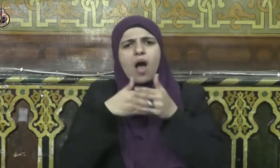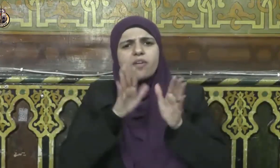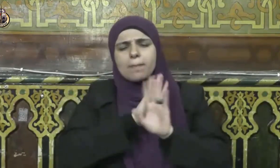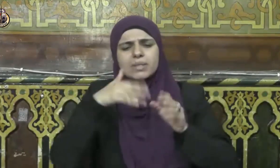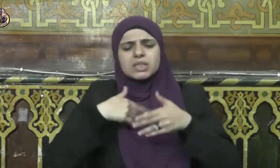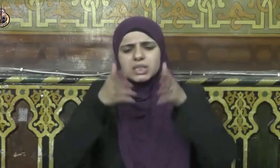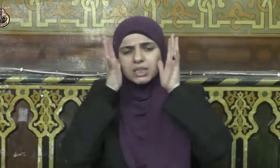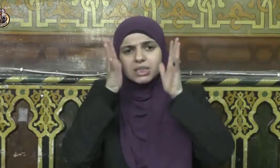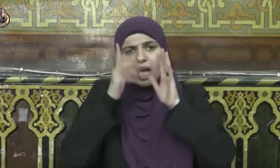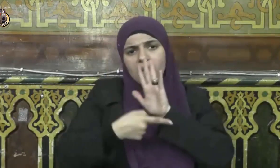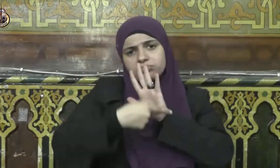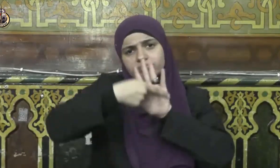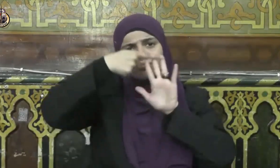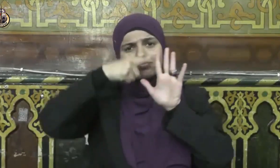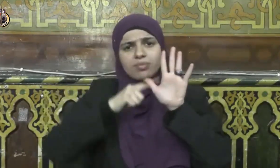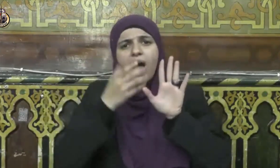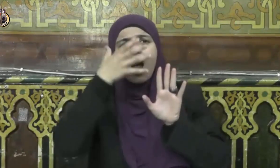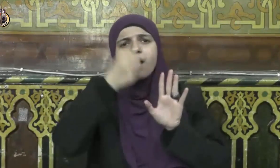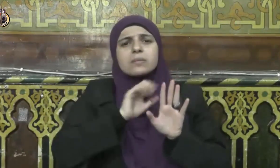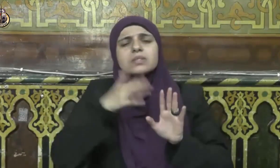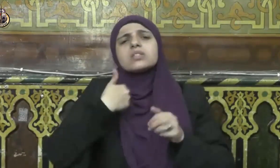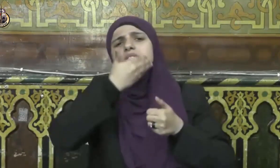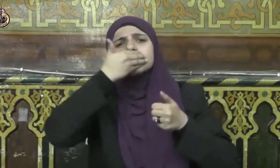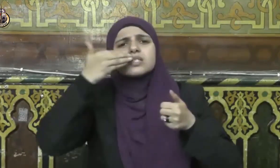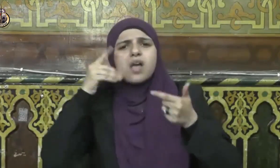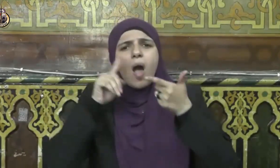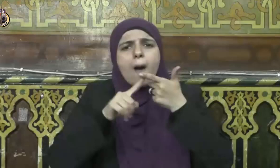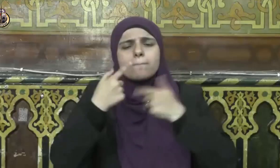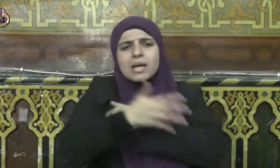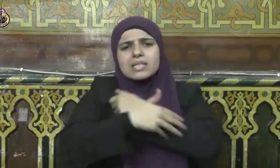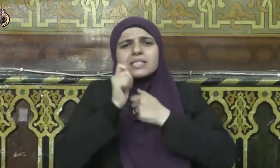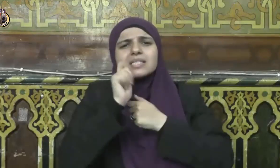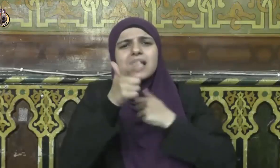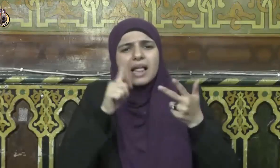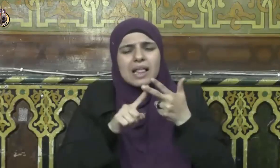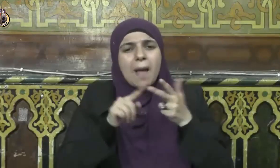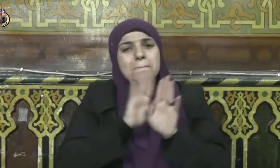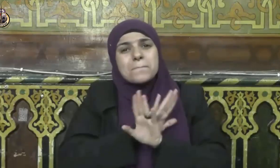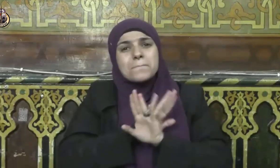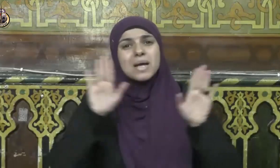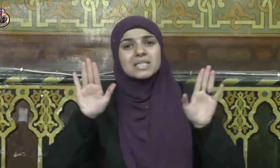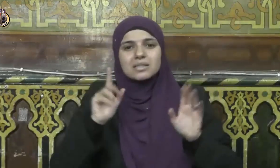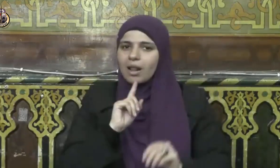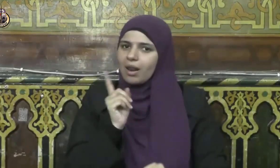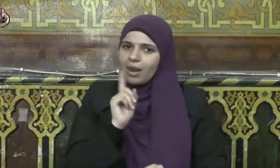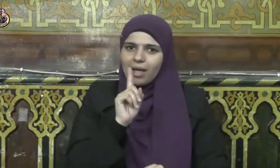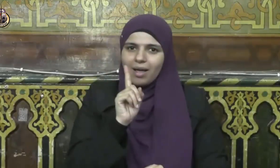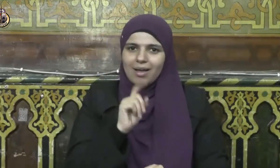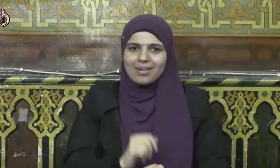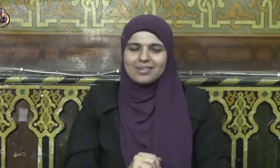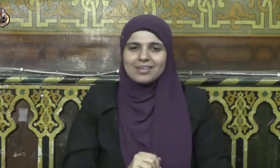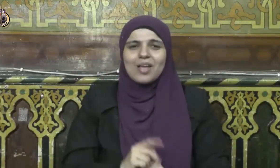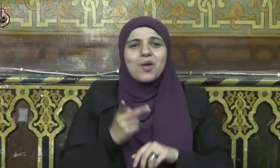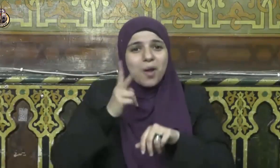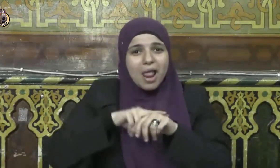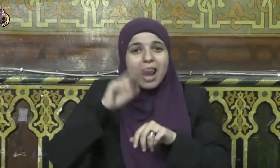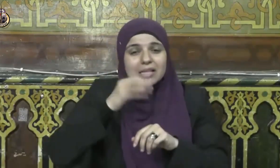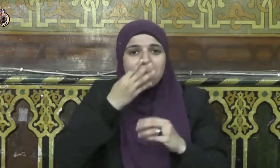أداء الفرائض من صلاة وصيام وزكاة ونحو ذلك فقط، بل